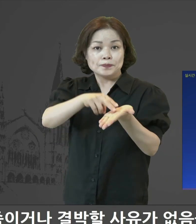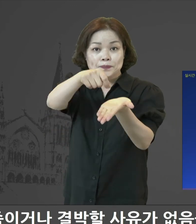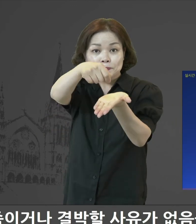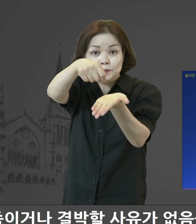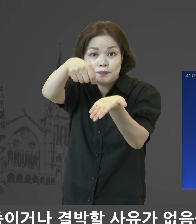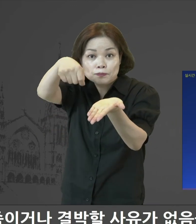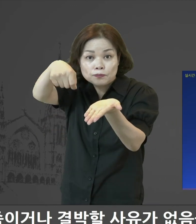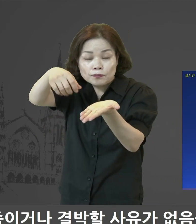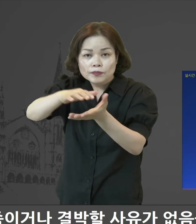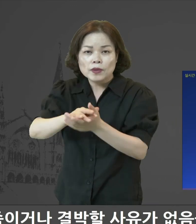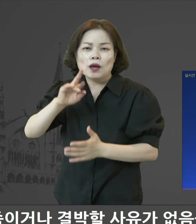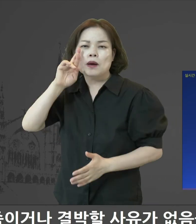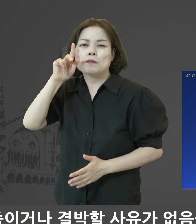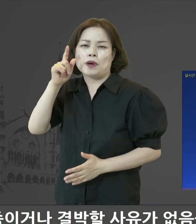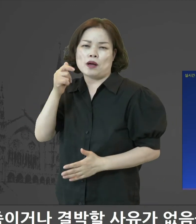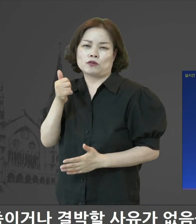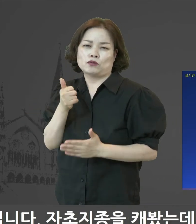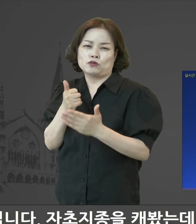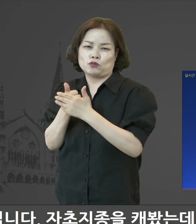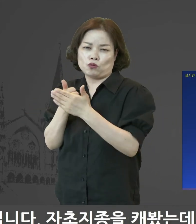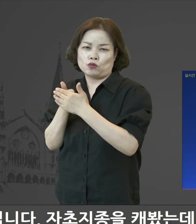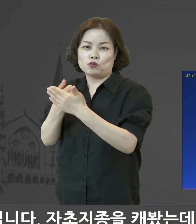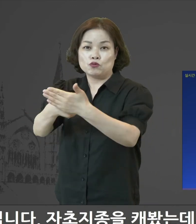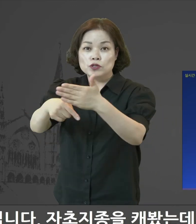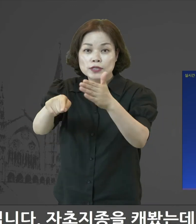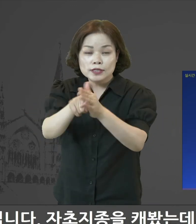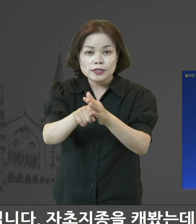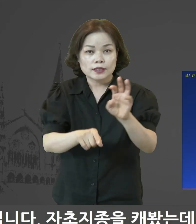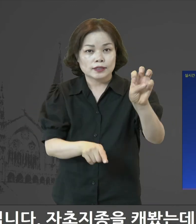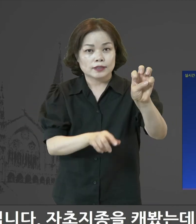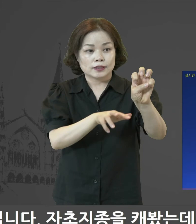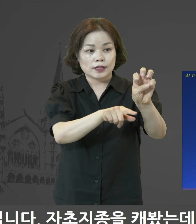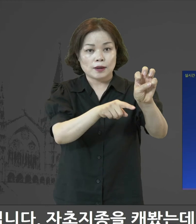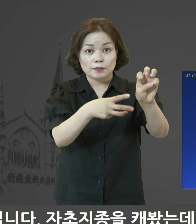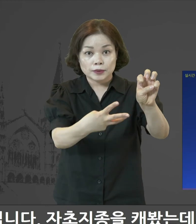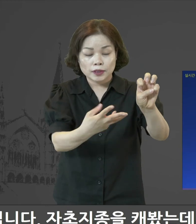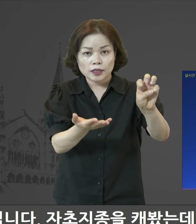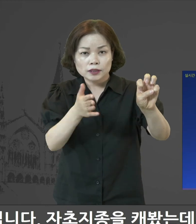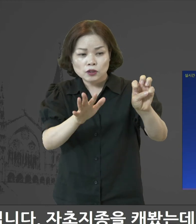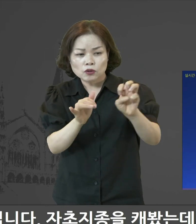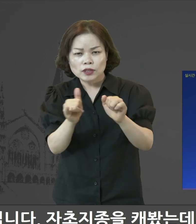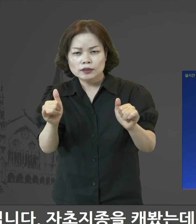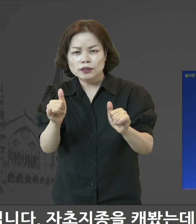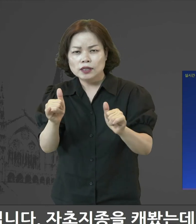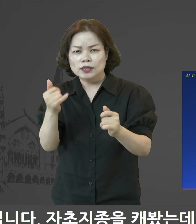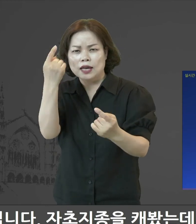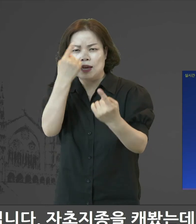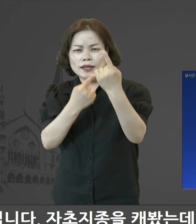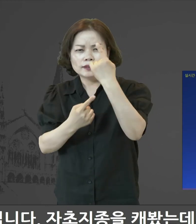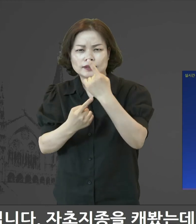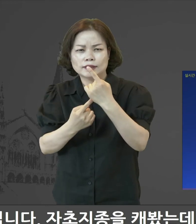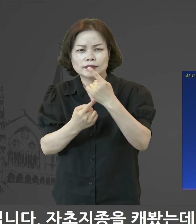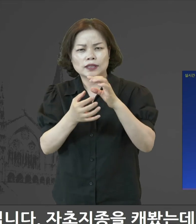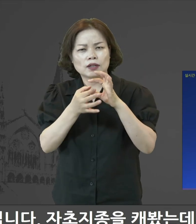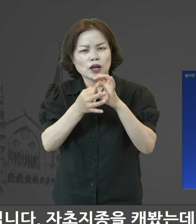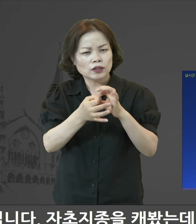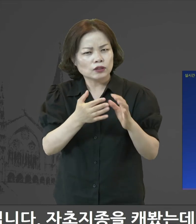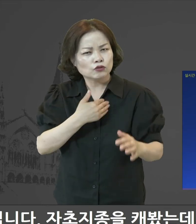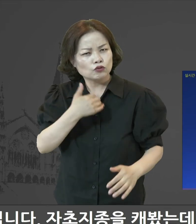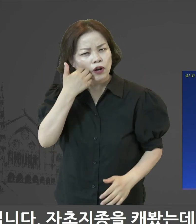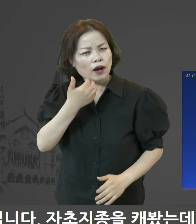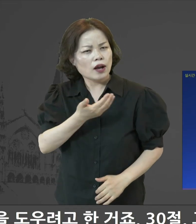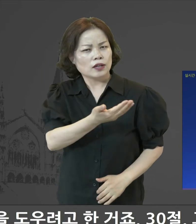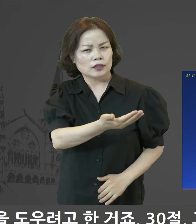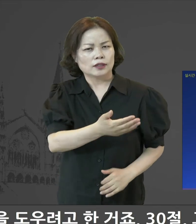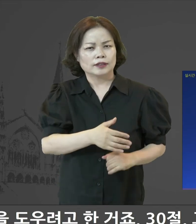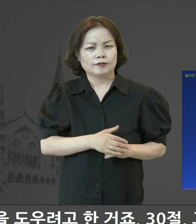바울을 도우려고 이제 작정을 한 거죠. 30절, 그러나 이 사람을 해치려는 간계가 있다고 누가 내게